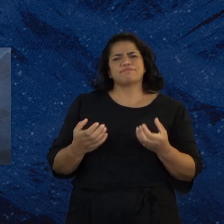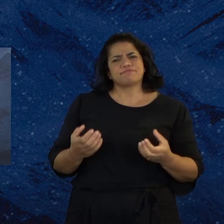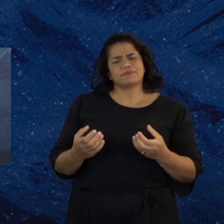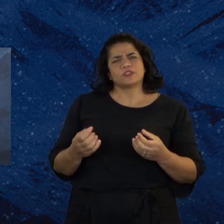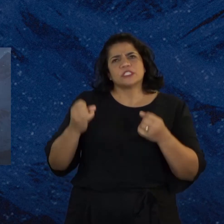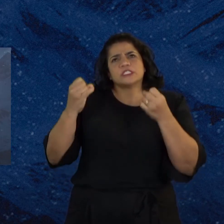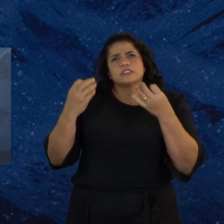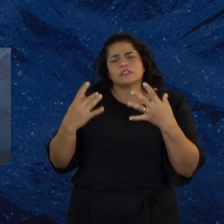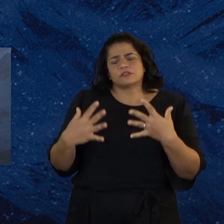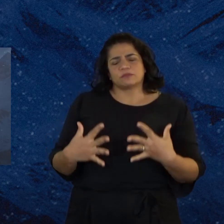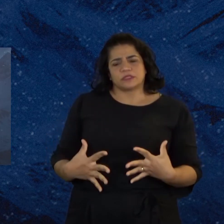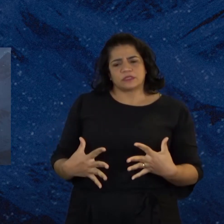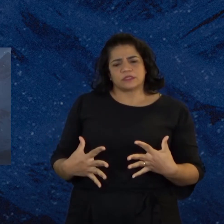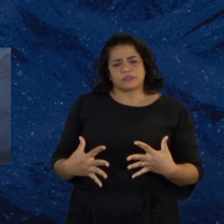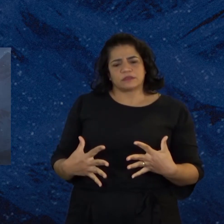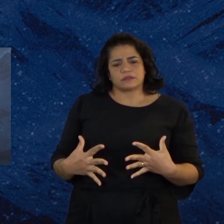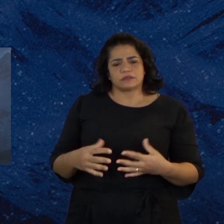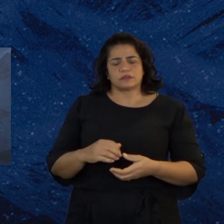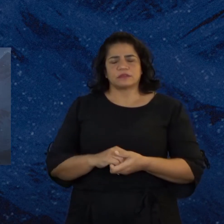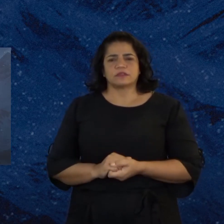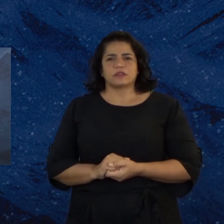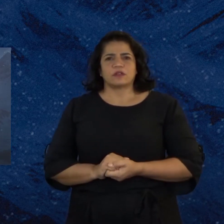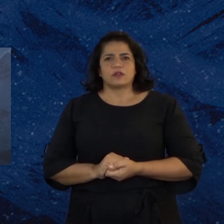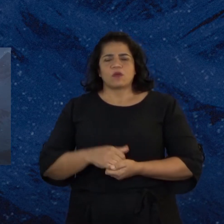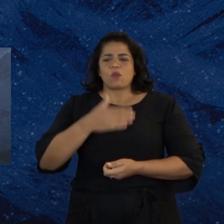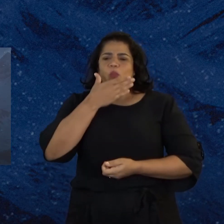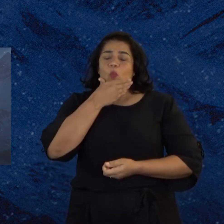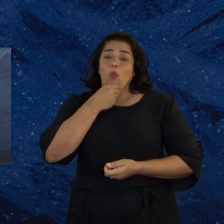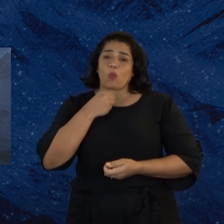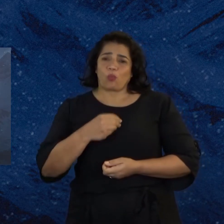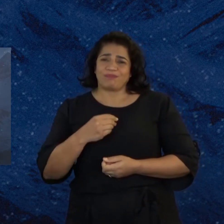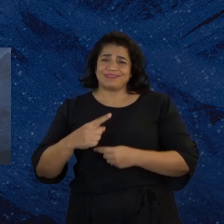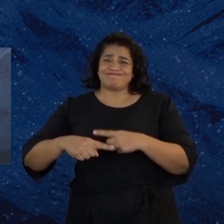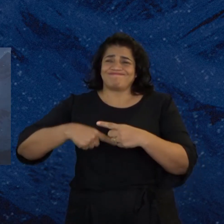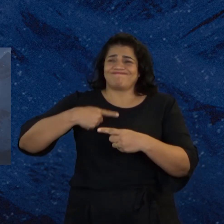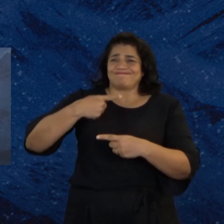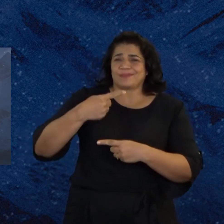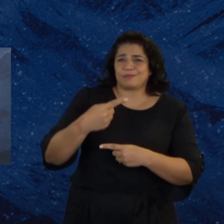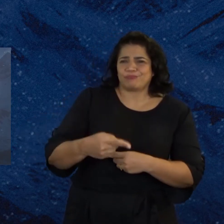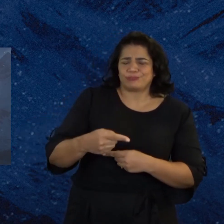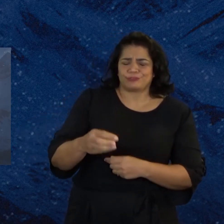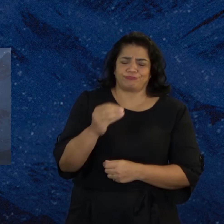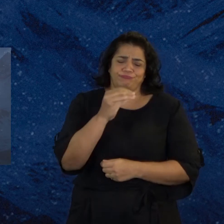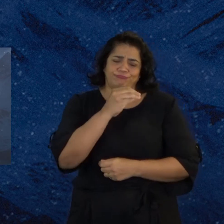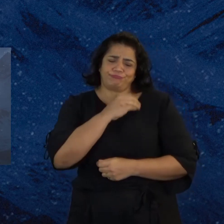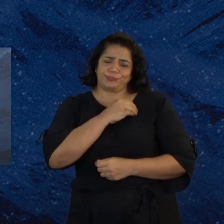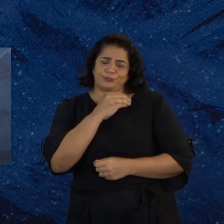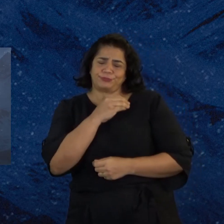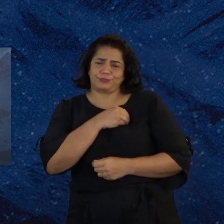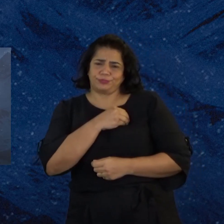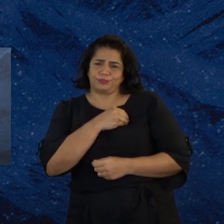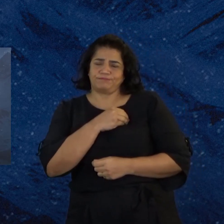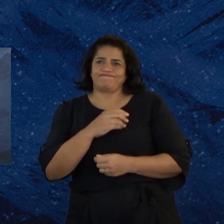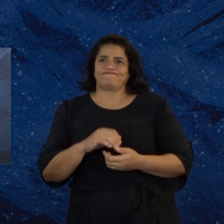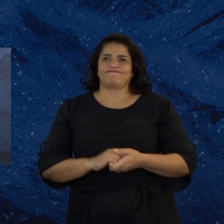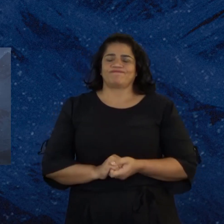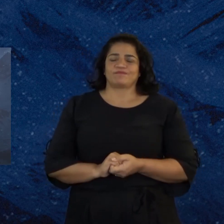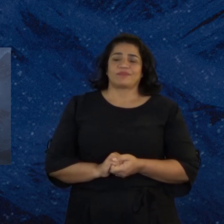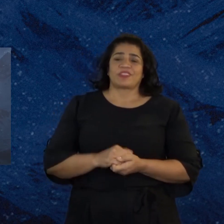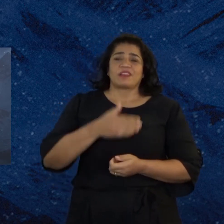homem, que nós vimos na Bíblia, especialmente depois da queda, o homem é fraco, frágil